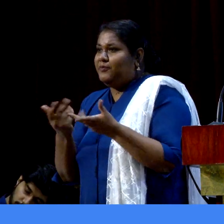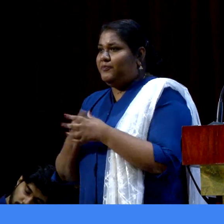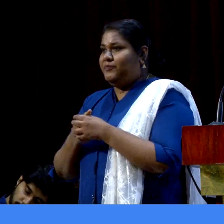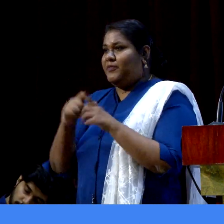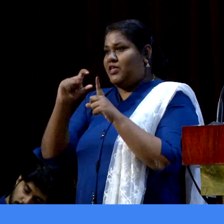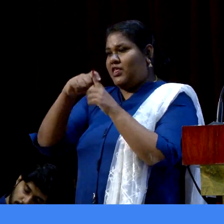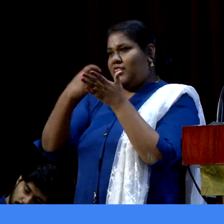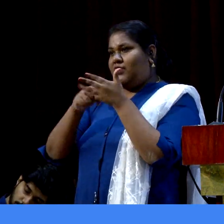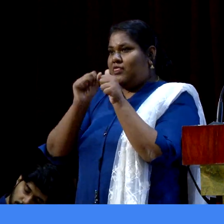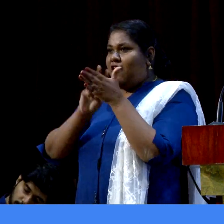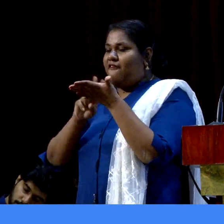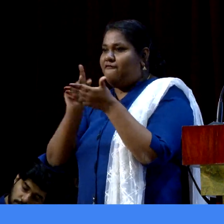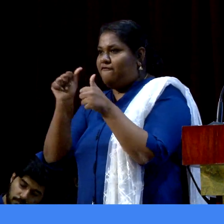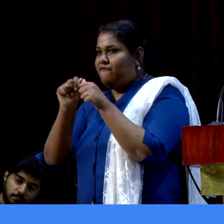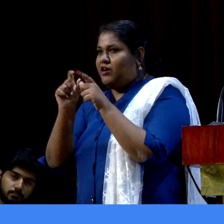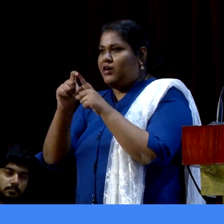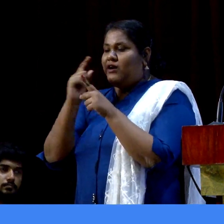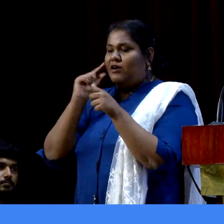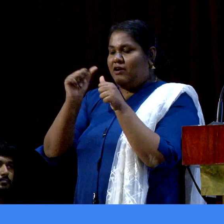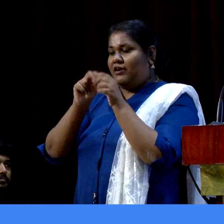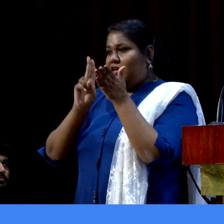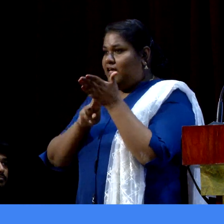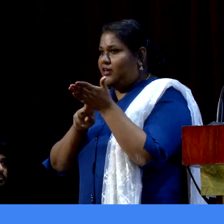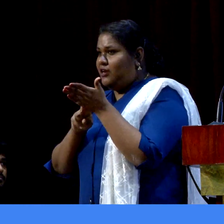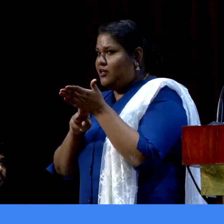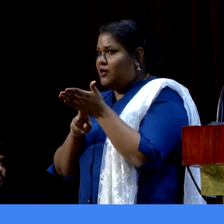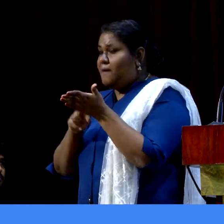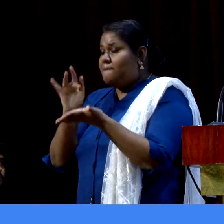திராவிட இனத்தை சேர்ந்தவர்கள் என்ற உரிமையோடு, உறவோடு,